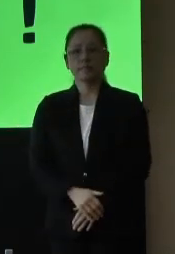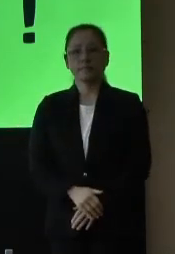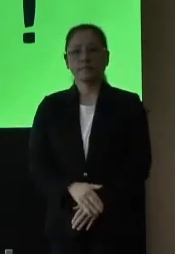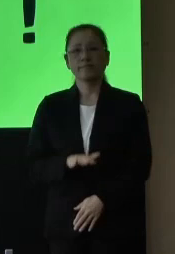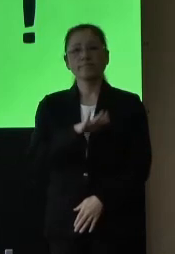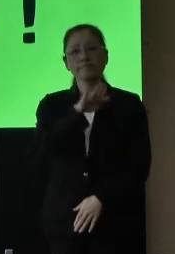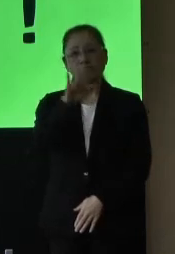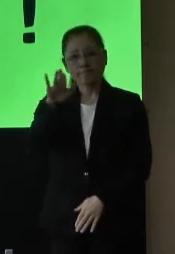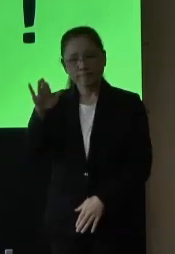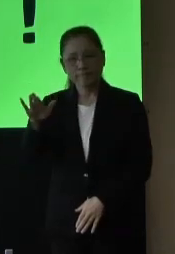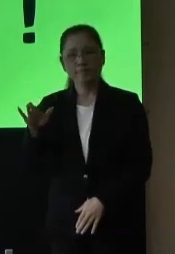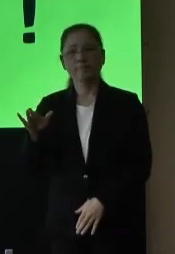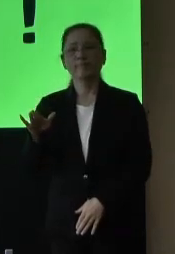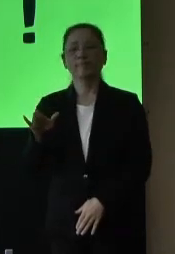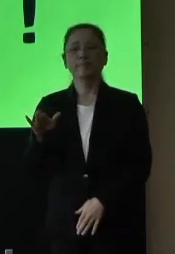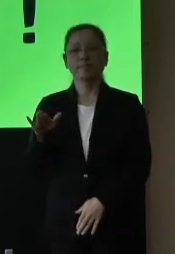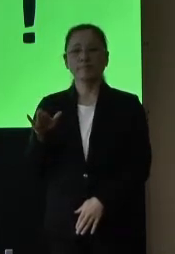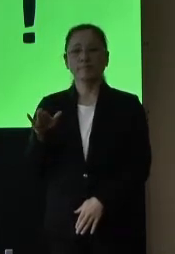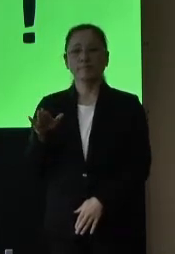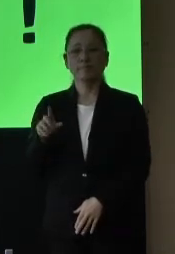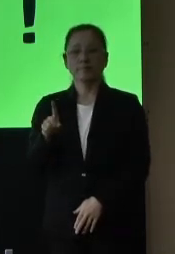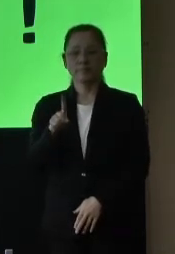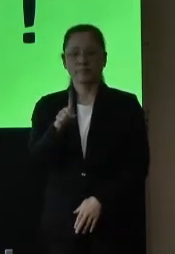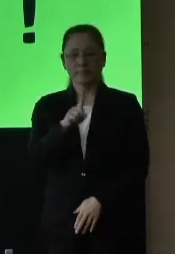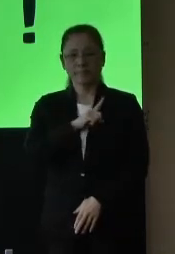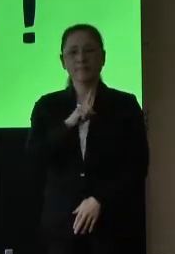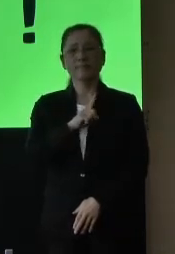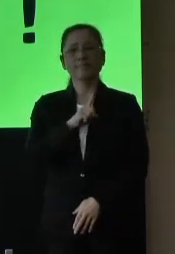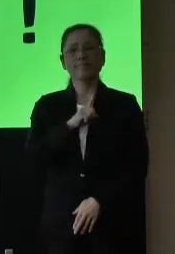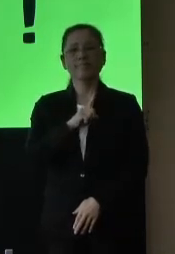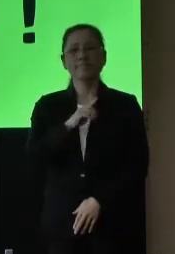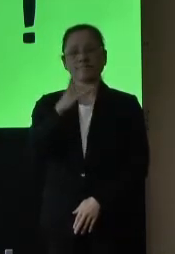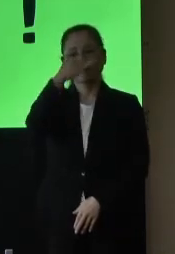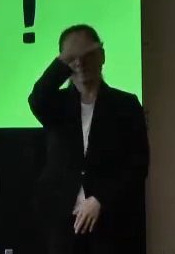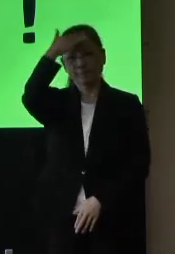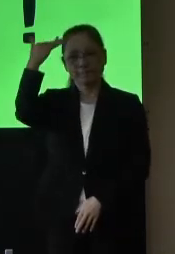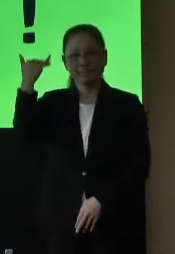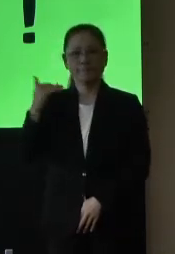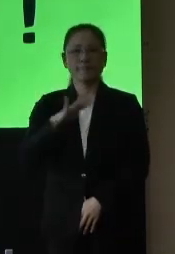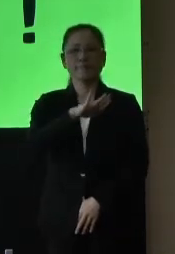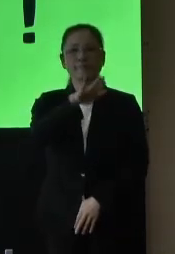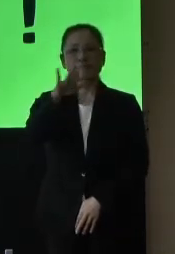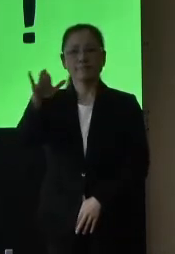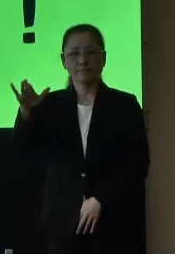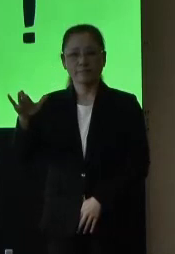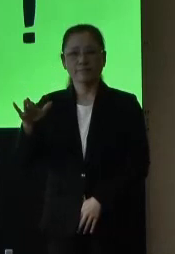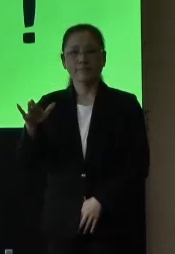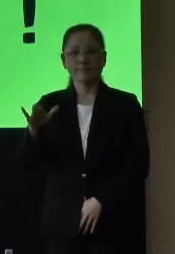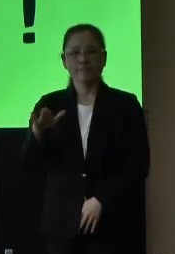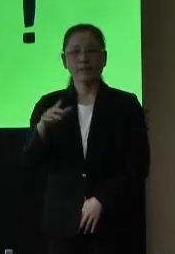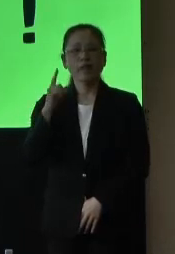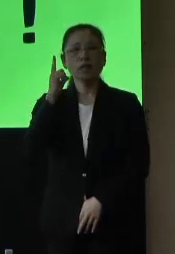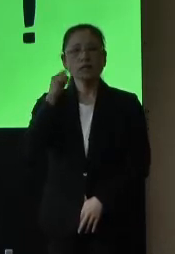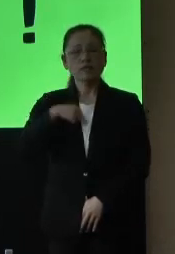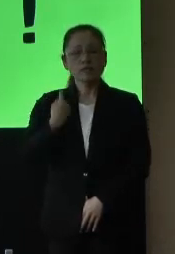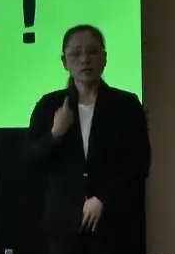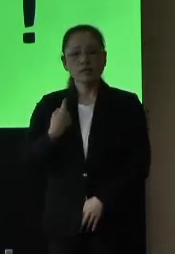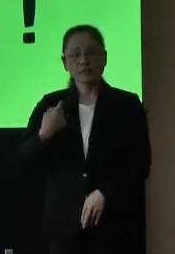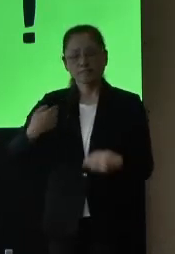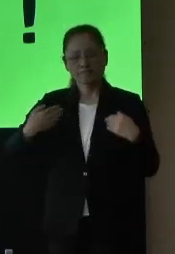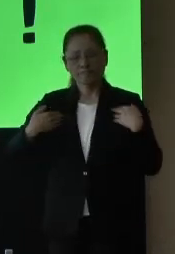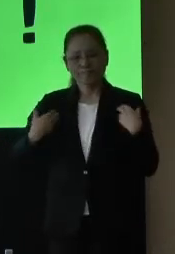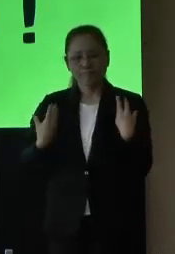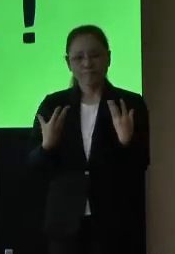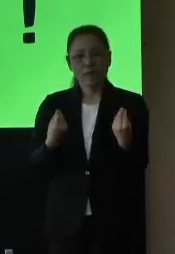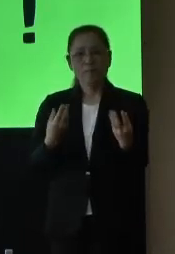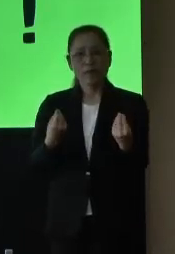民の皆様におかれましては、まず若い方々の皆さんが自分が知らない間